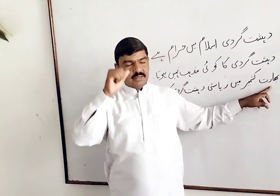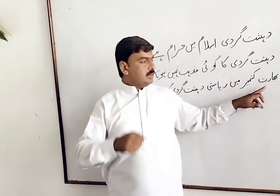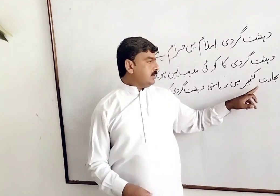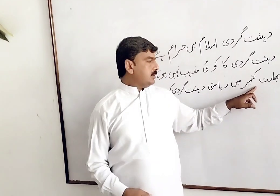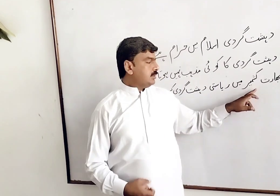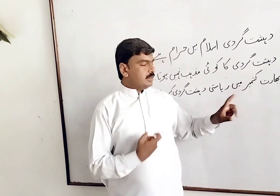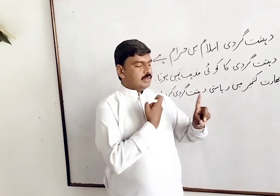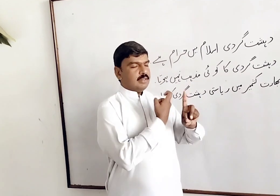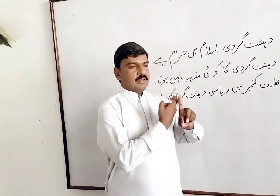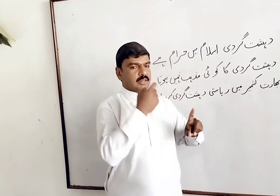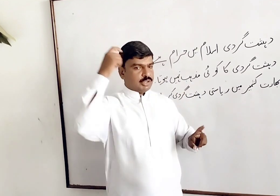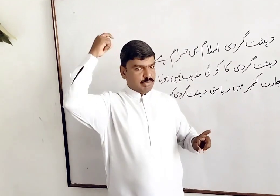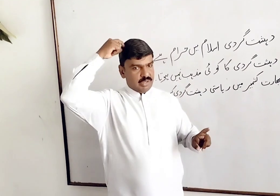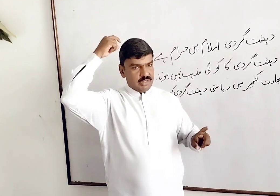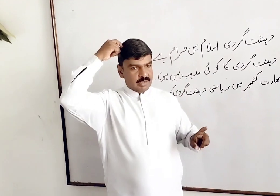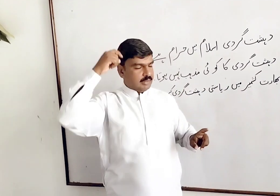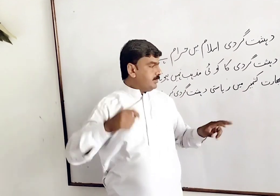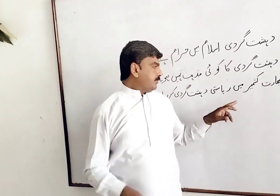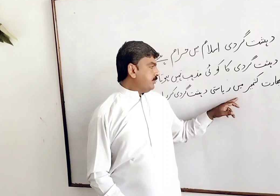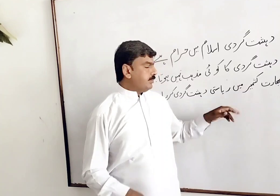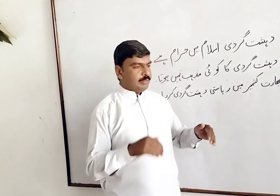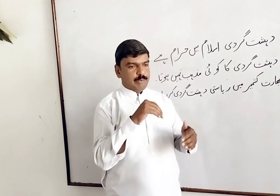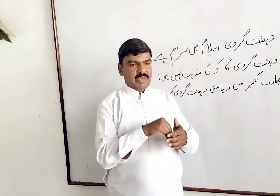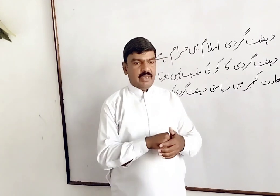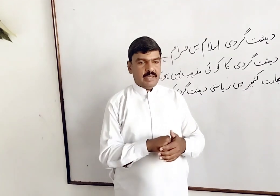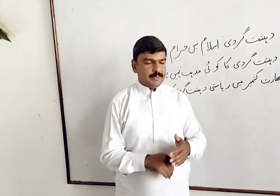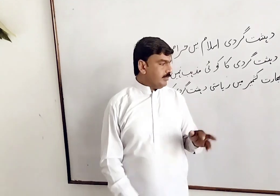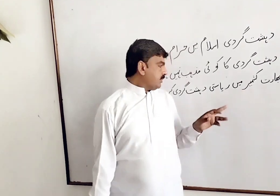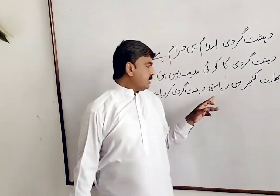भारत कश्मीर में